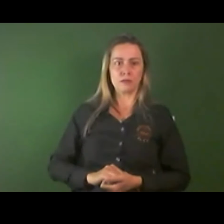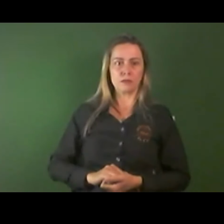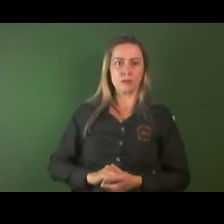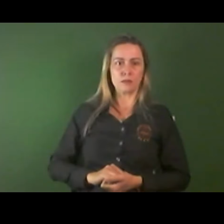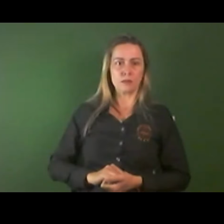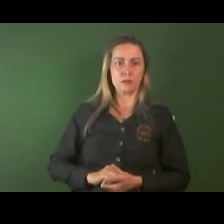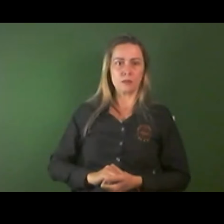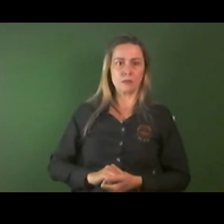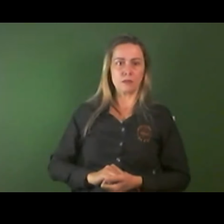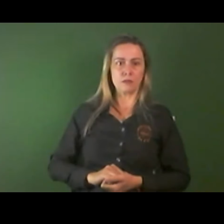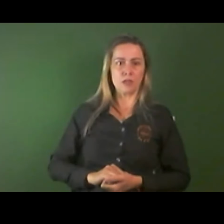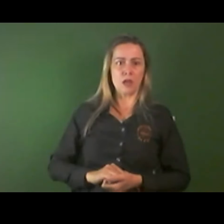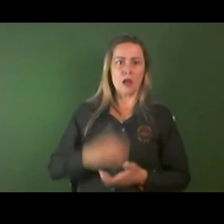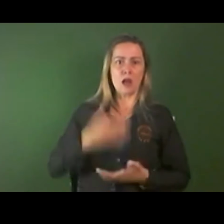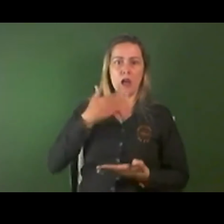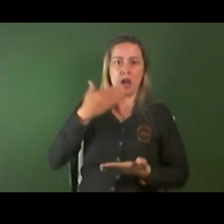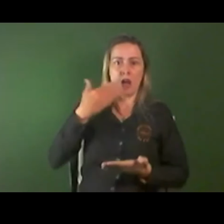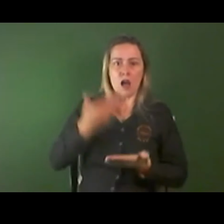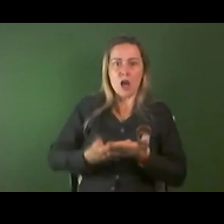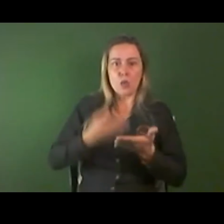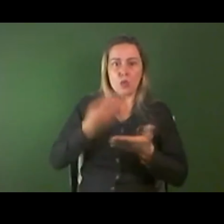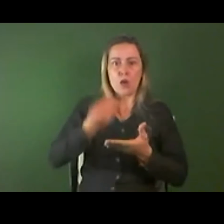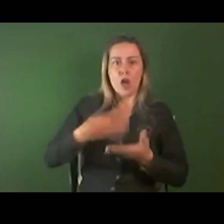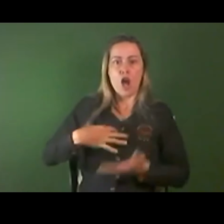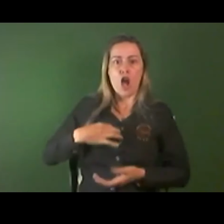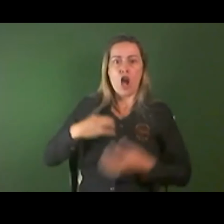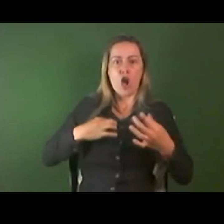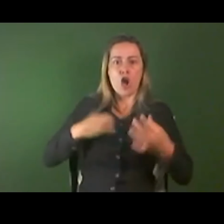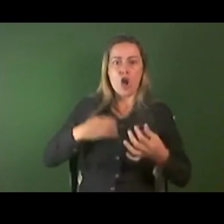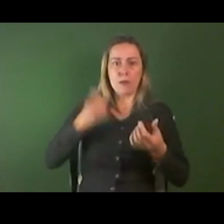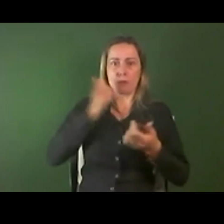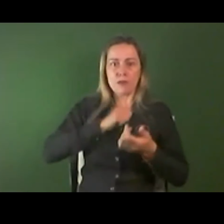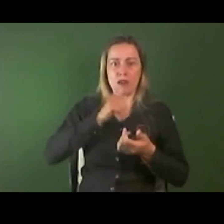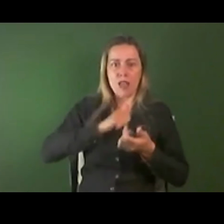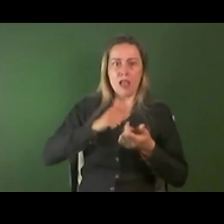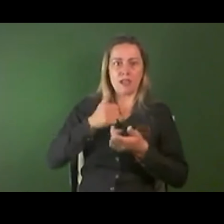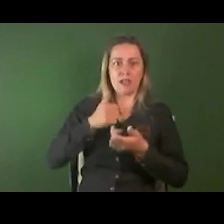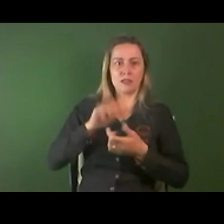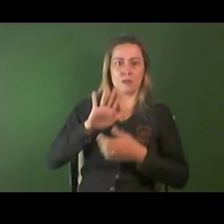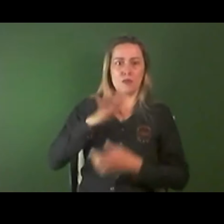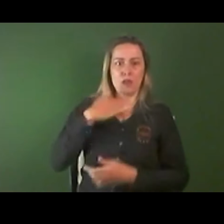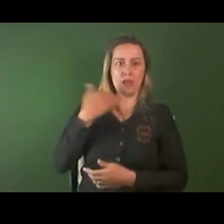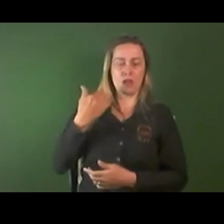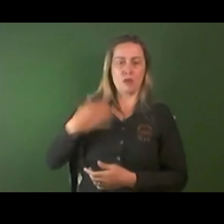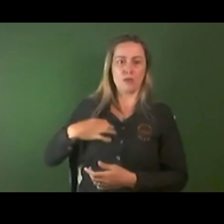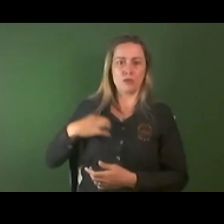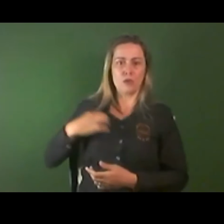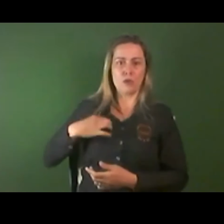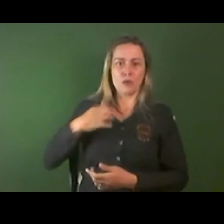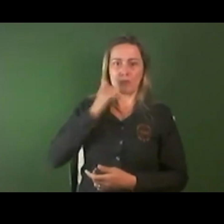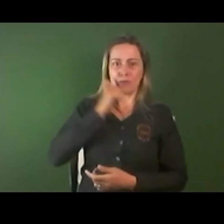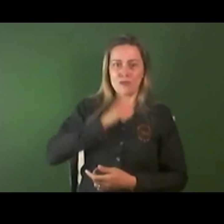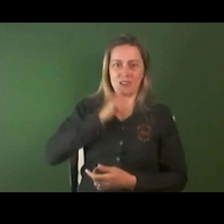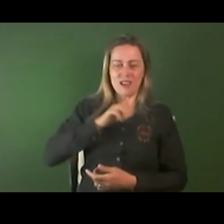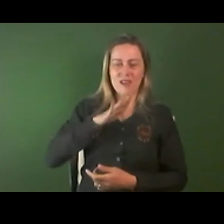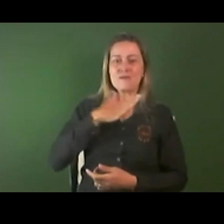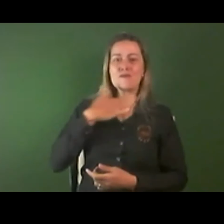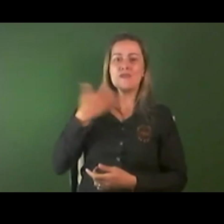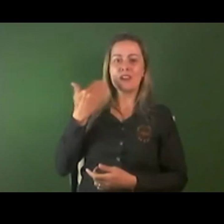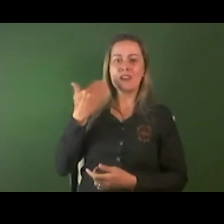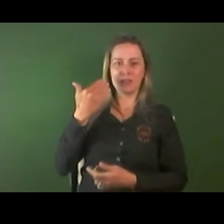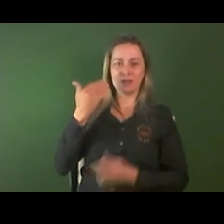vai fotografar as roupas das mulheres que morreram na bomba de